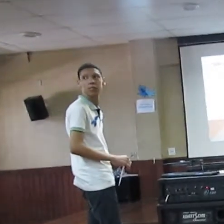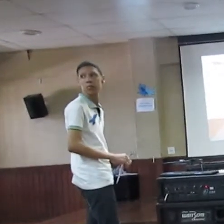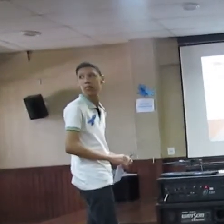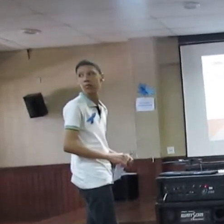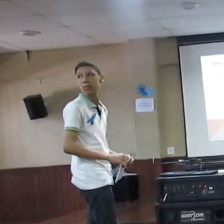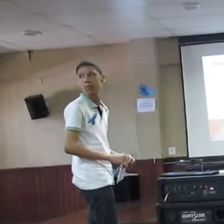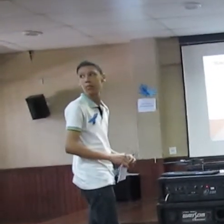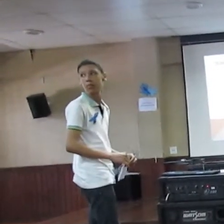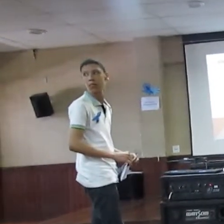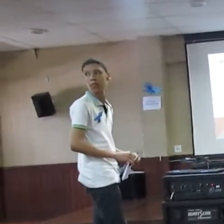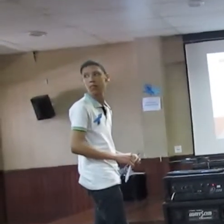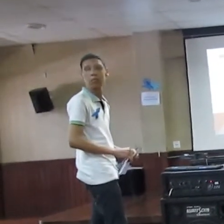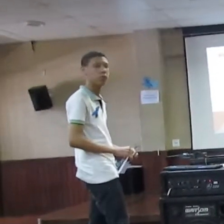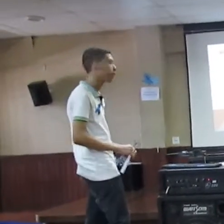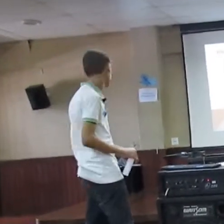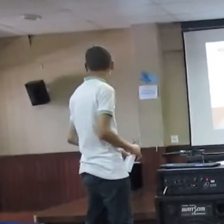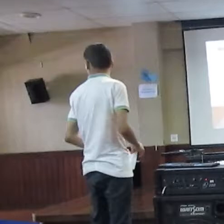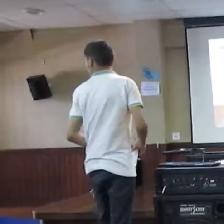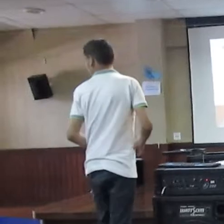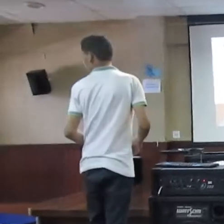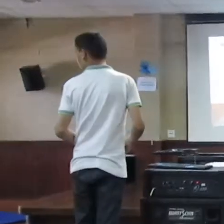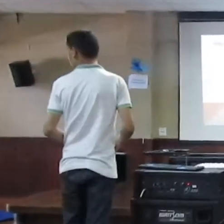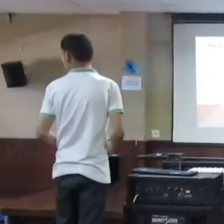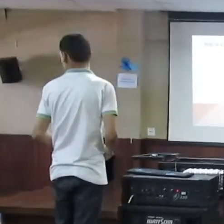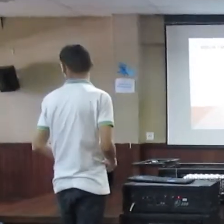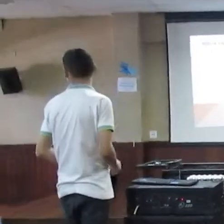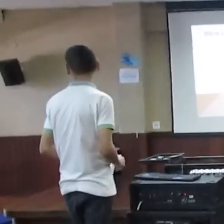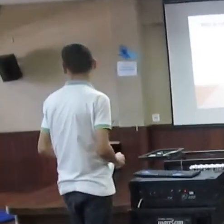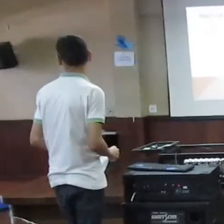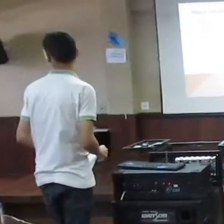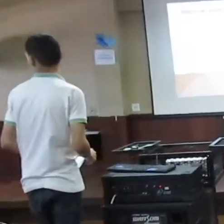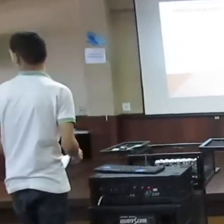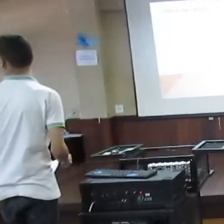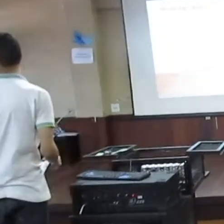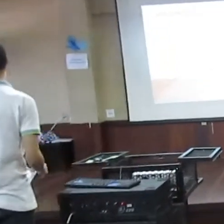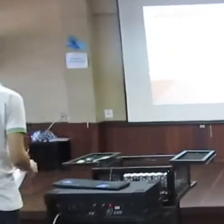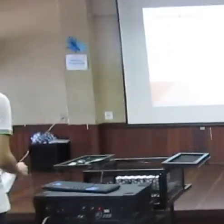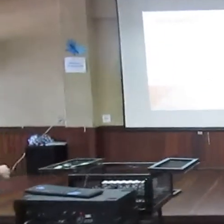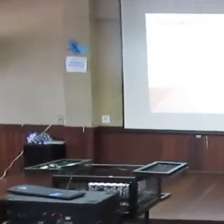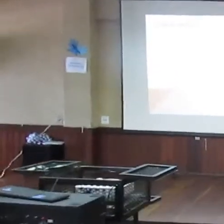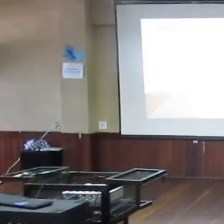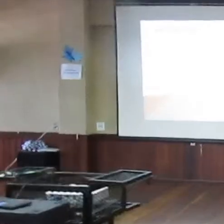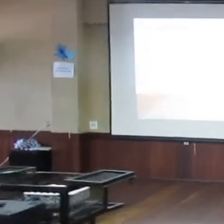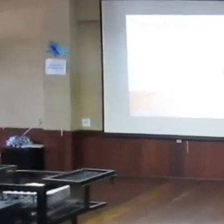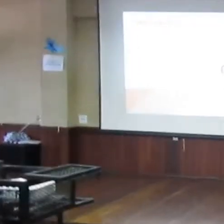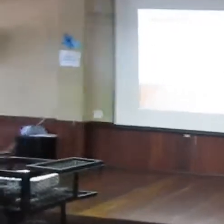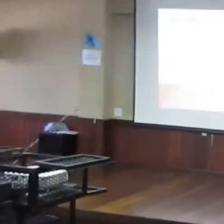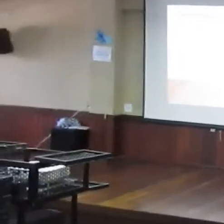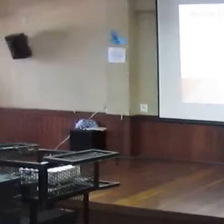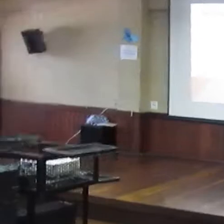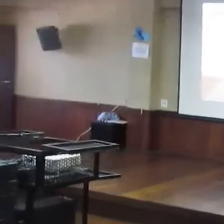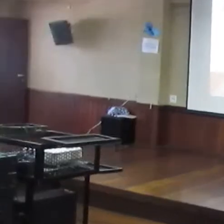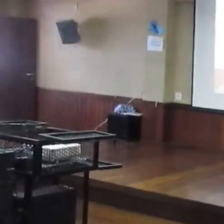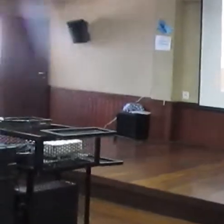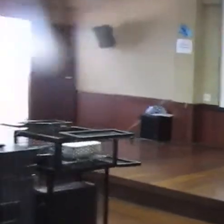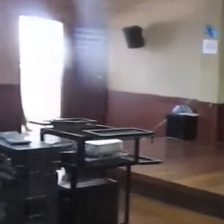os cristãos. Ele possui todo o Novo Testamento em Libras e mais horas de vídeos